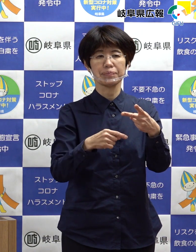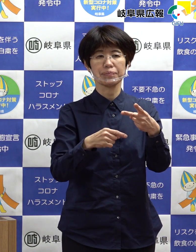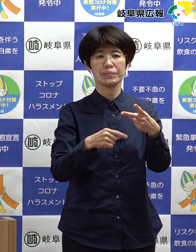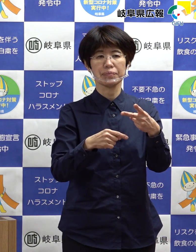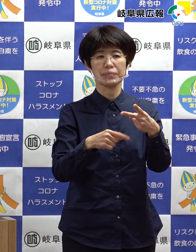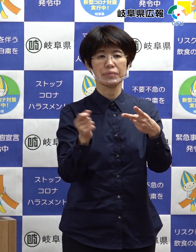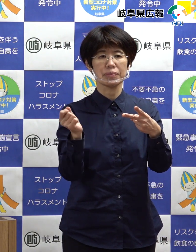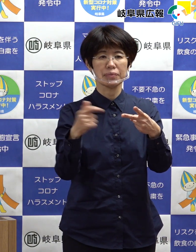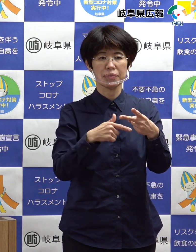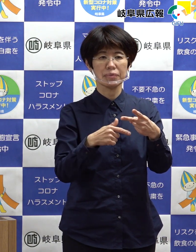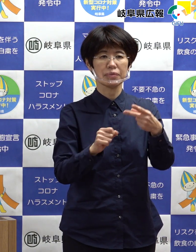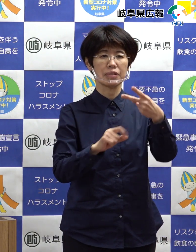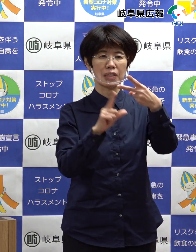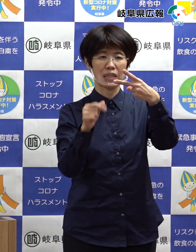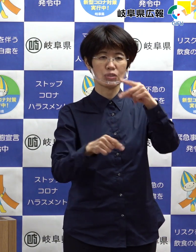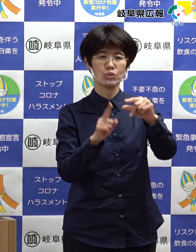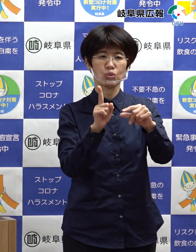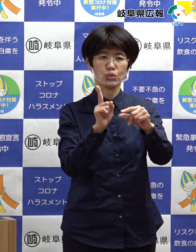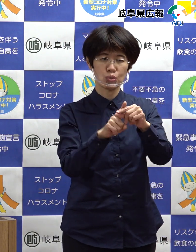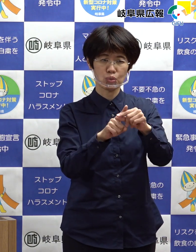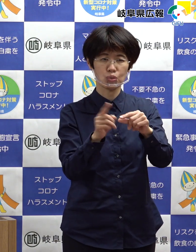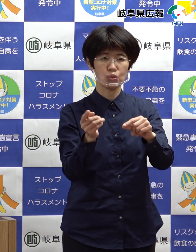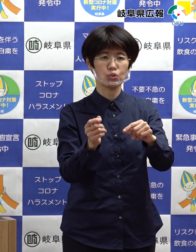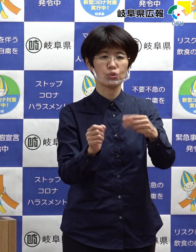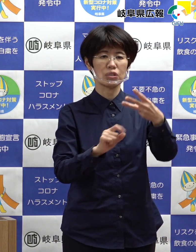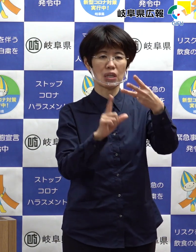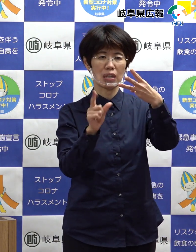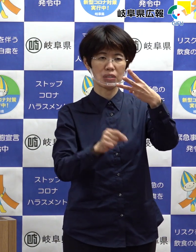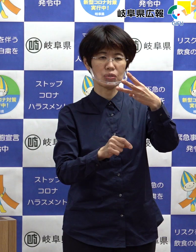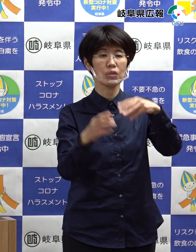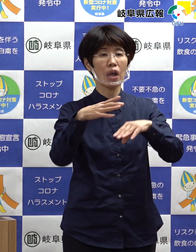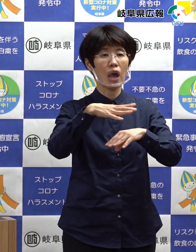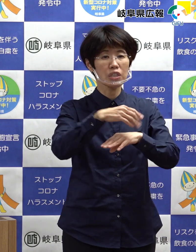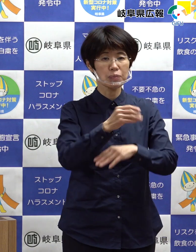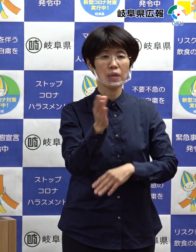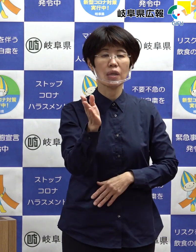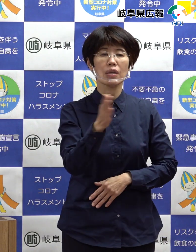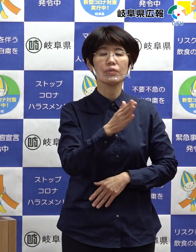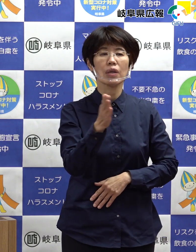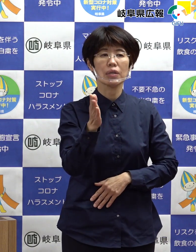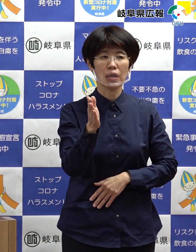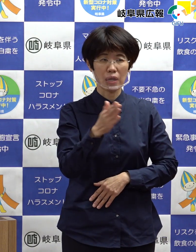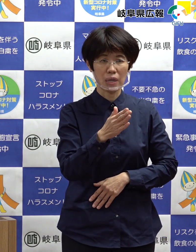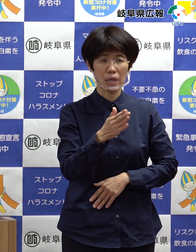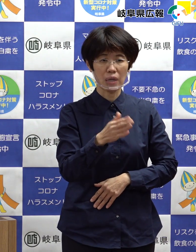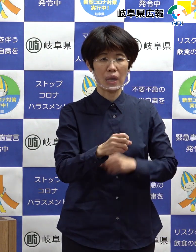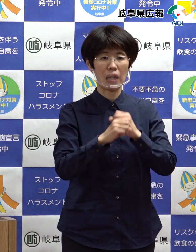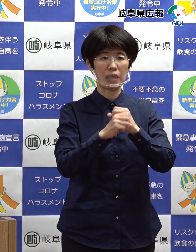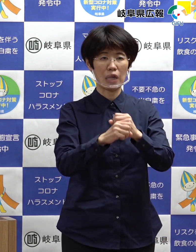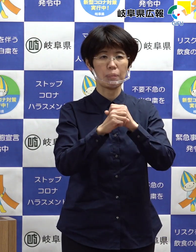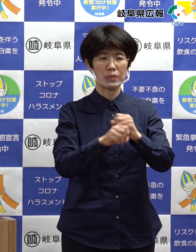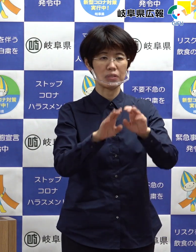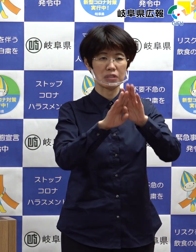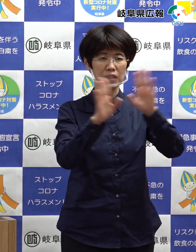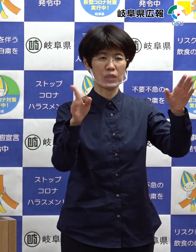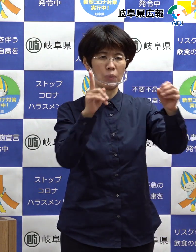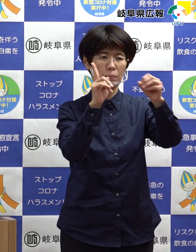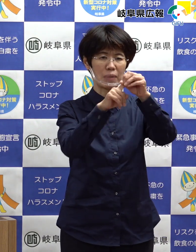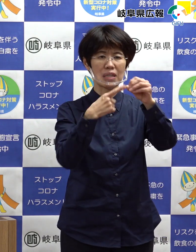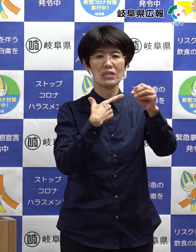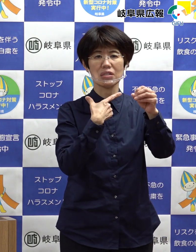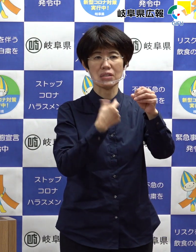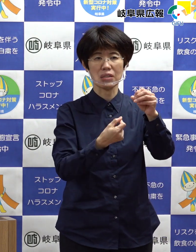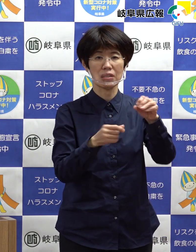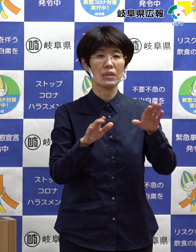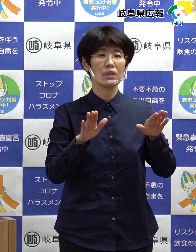早ければ来月の中旬以降、遅くとも3月早々からはですね、笠松競馬の再開をしたいと、